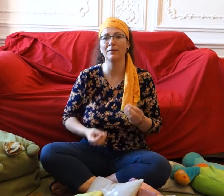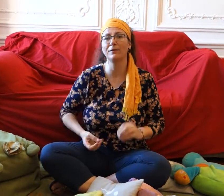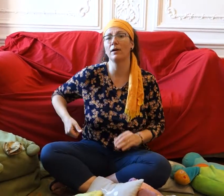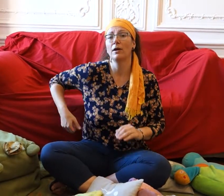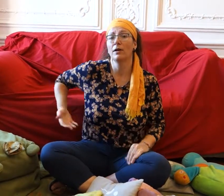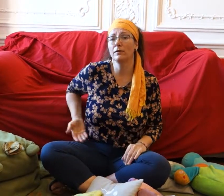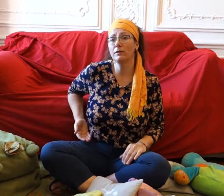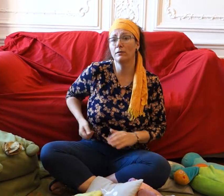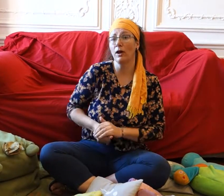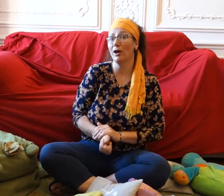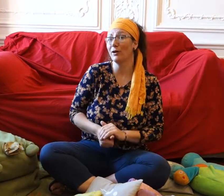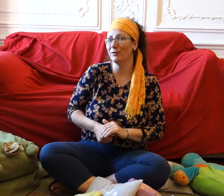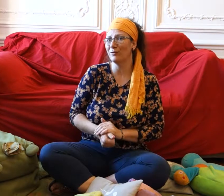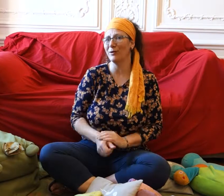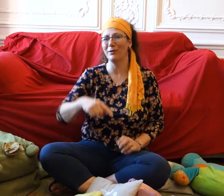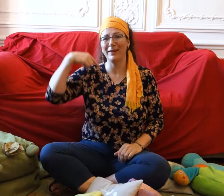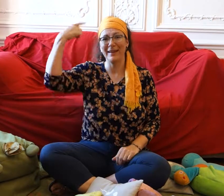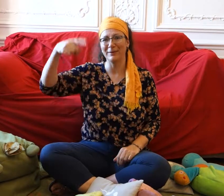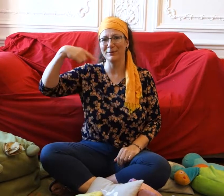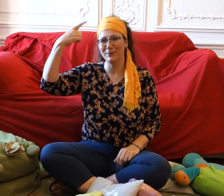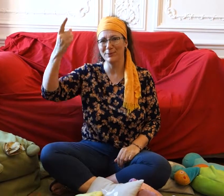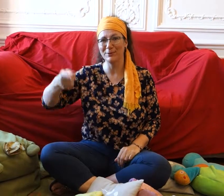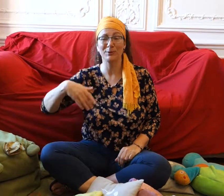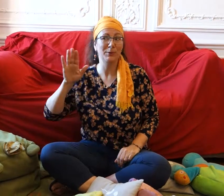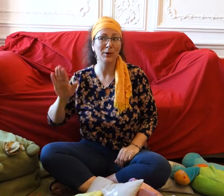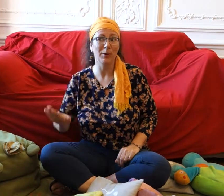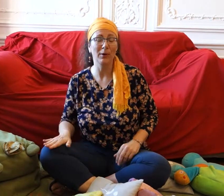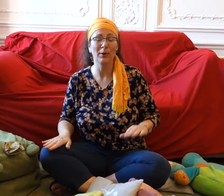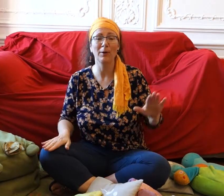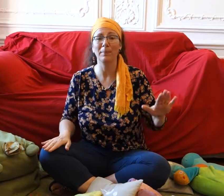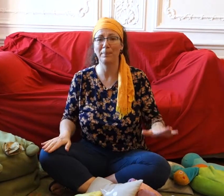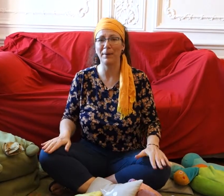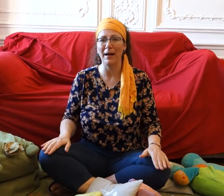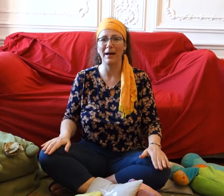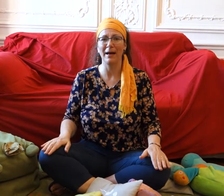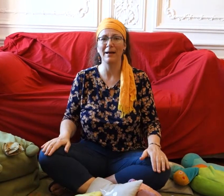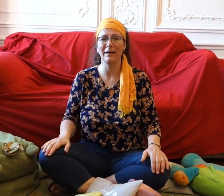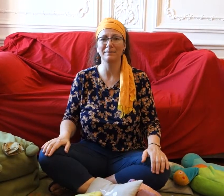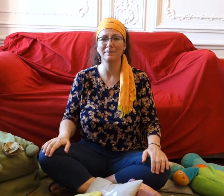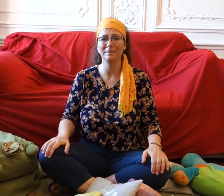enfants tortue iront toujours au pas.